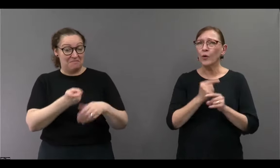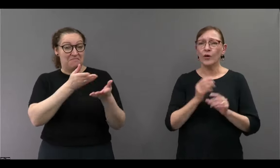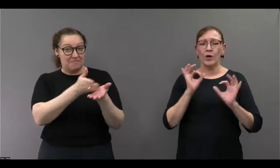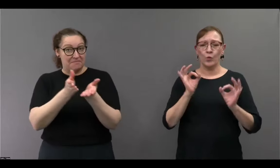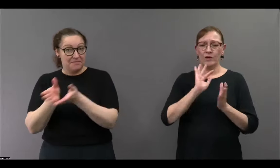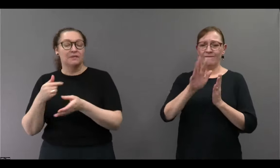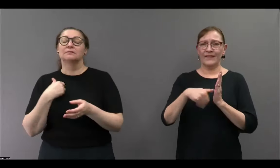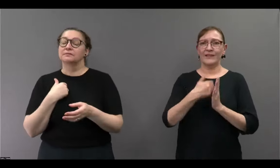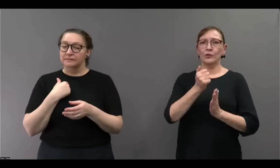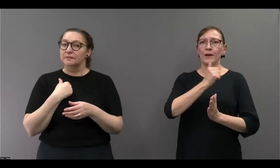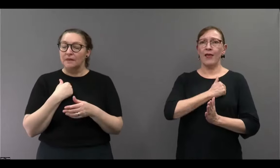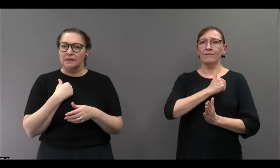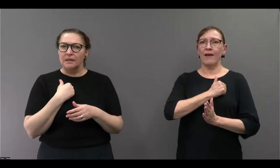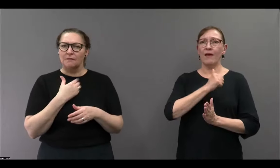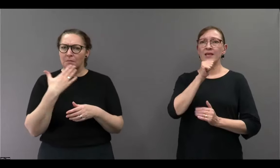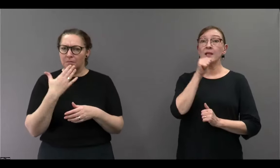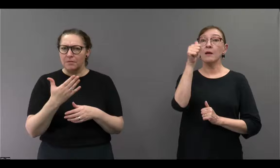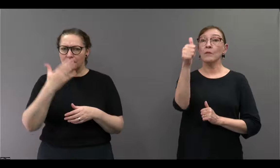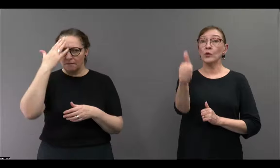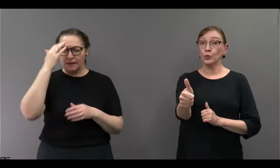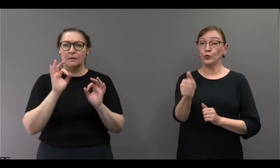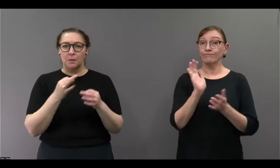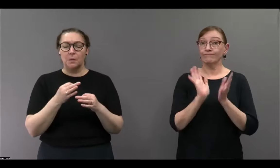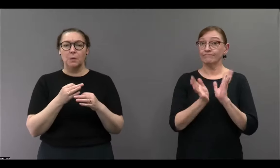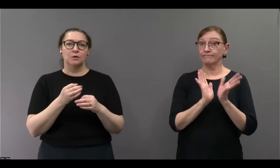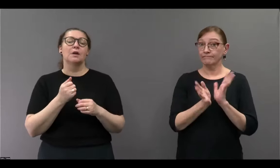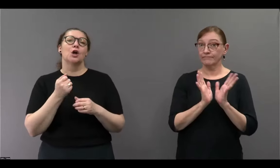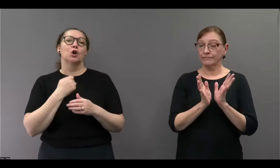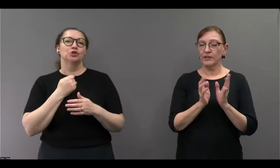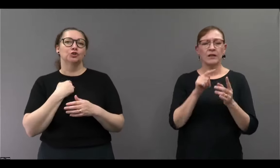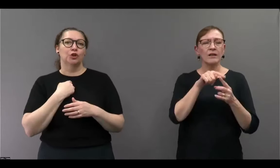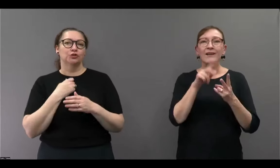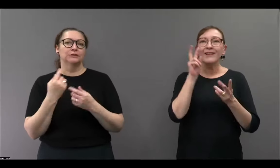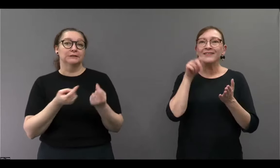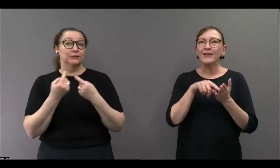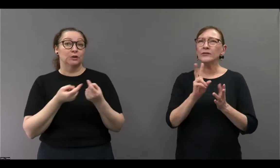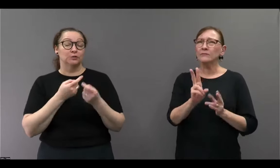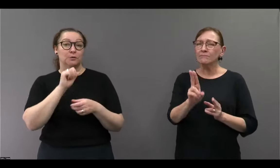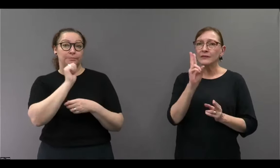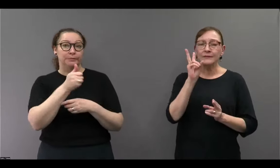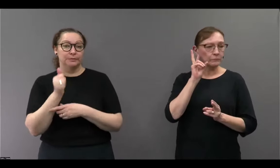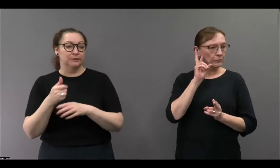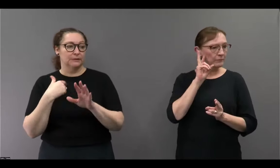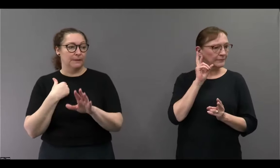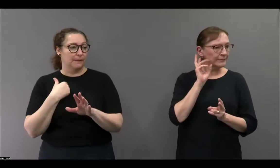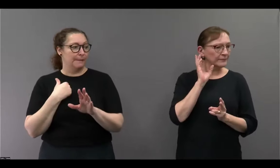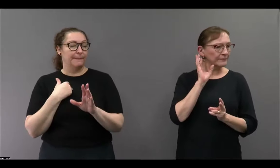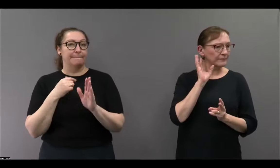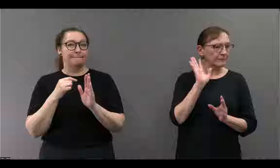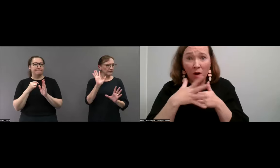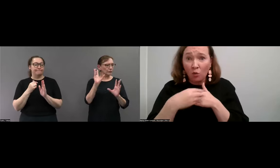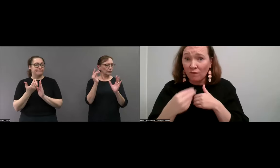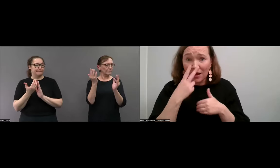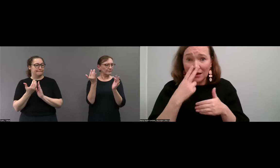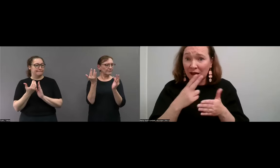hätäilmoituksen tekemisestä. Ja ne kertovat ihan siitä arjesta myöskin, pieni mitä hetki. Sitten me koemme.